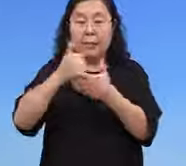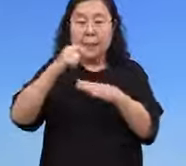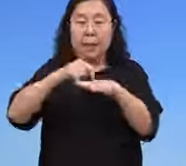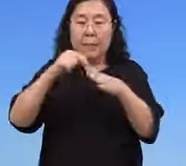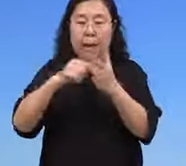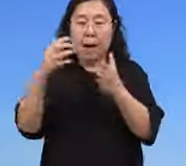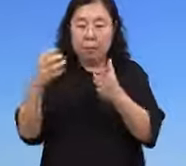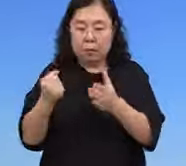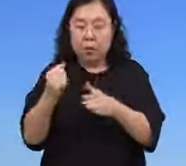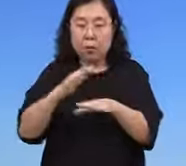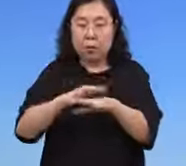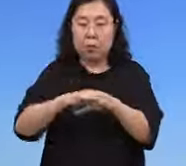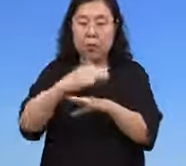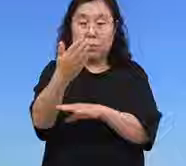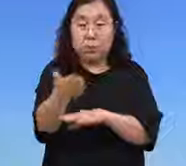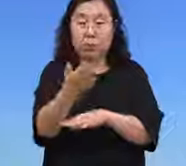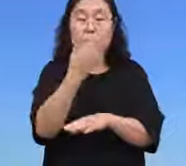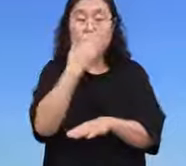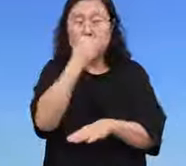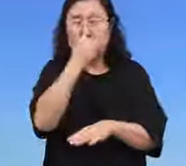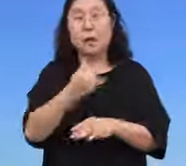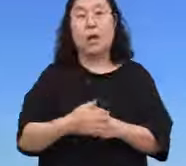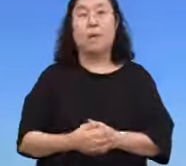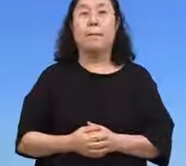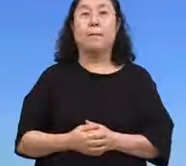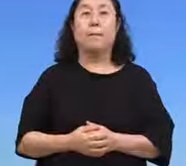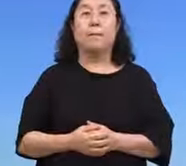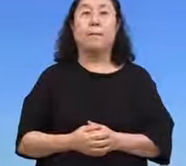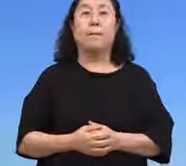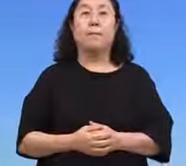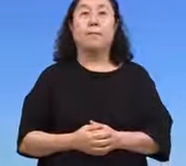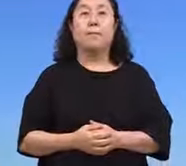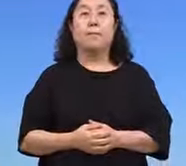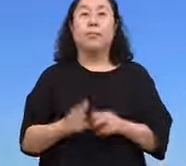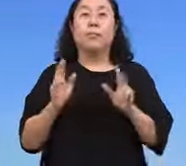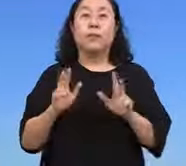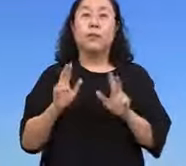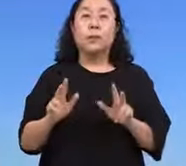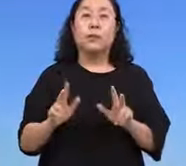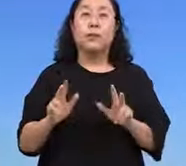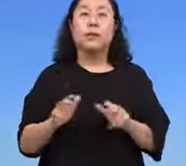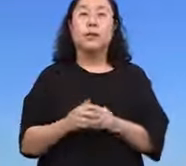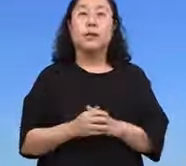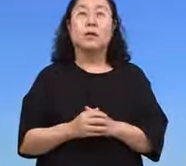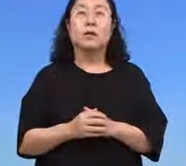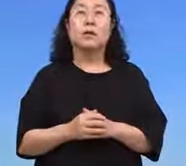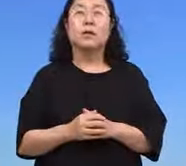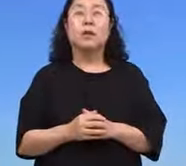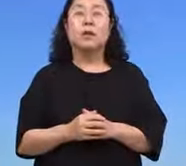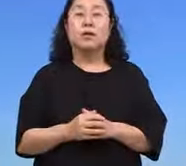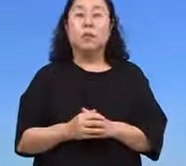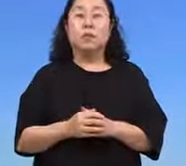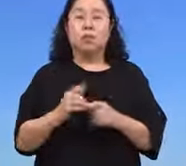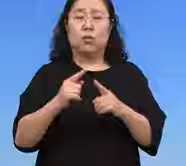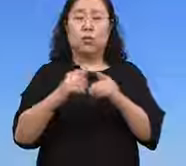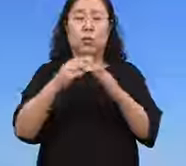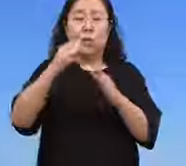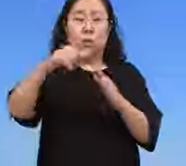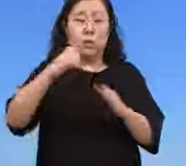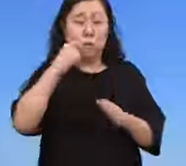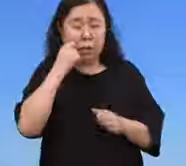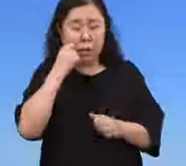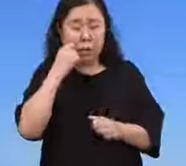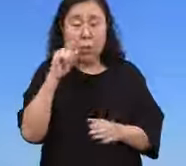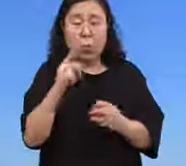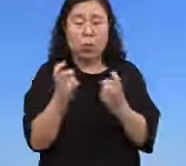사실 많은 분들이 저한테 그런 얘기를 했거든요. 아니 목사님, 지금 이 예배당으로 오지도